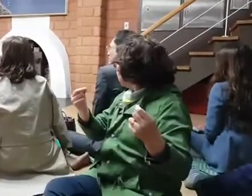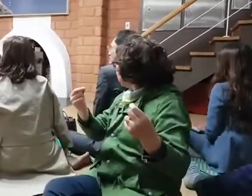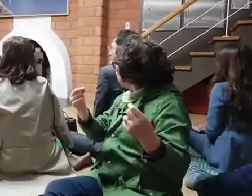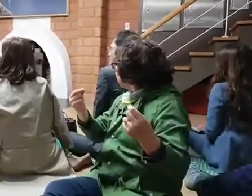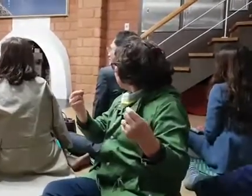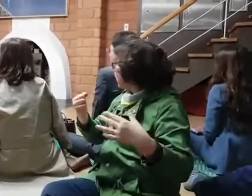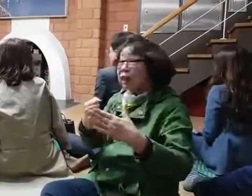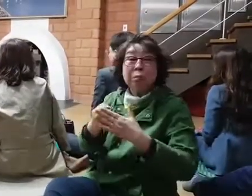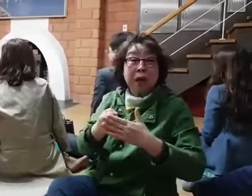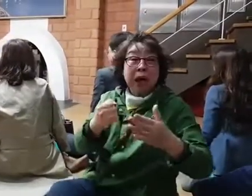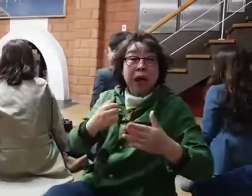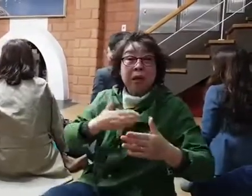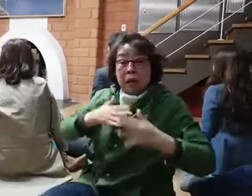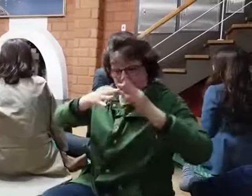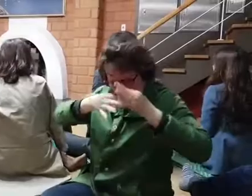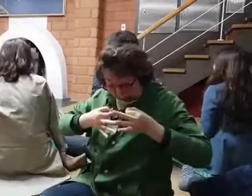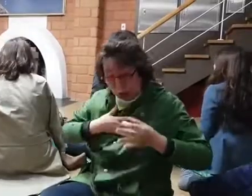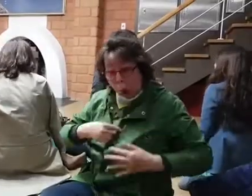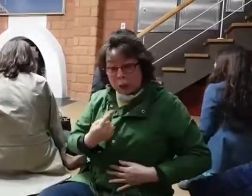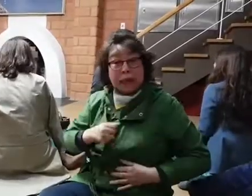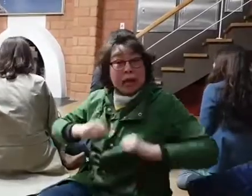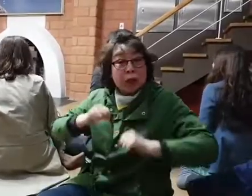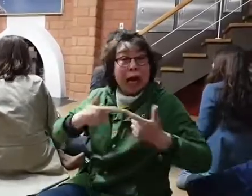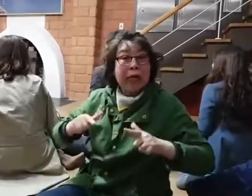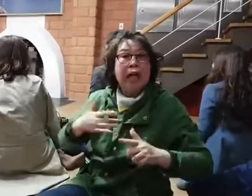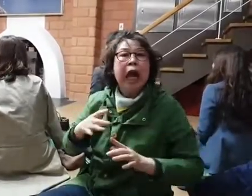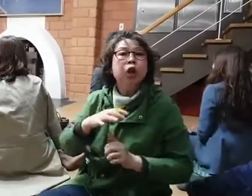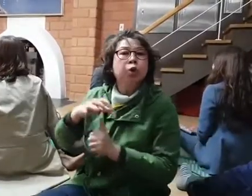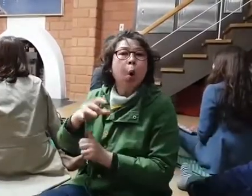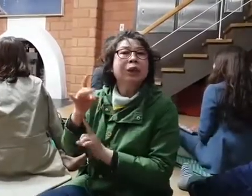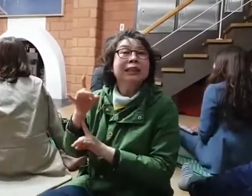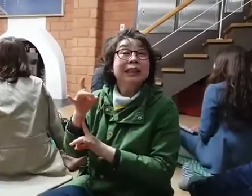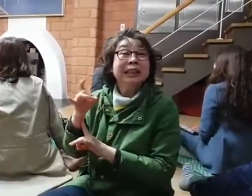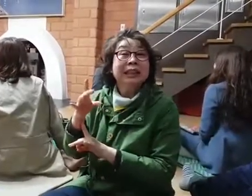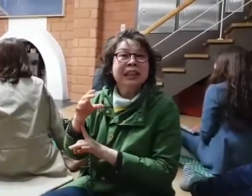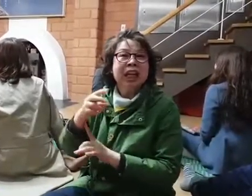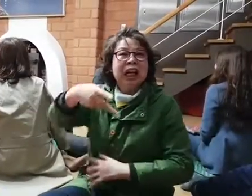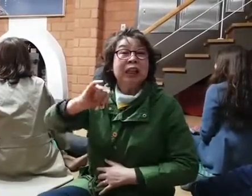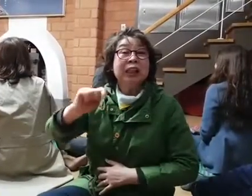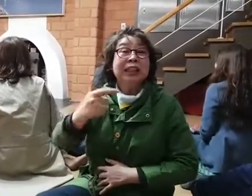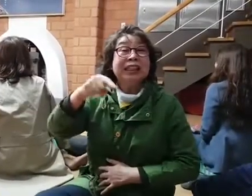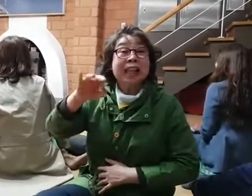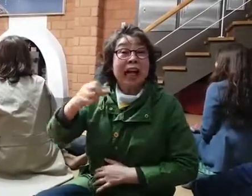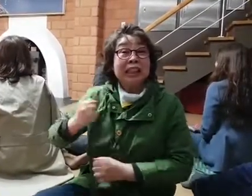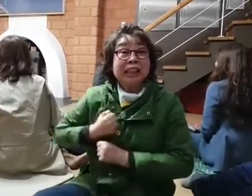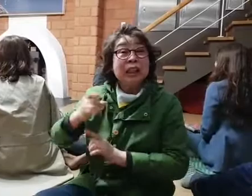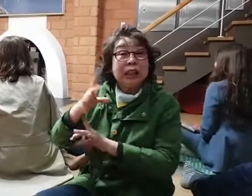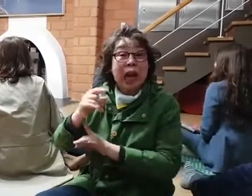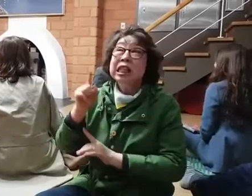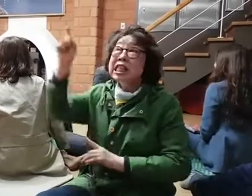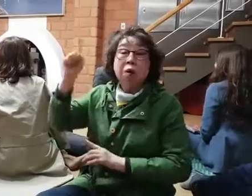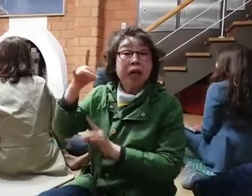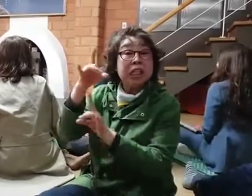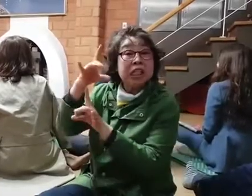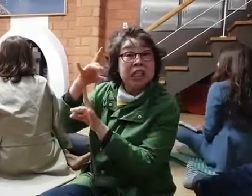내 자신만 어떤 일을 하는 게 아니고 이게 내 수호신들도 있고 신장들도 있고 이 차원의 신들도 있어서